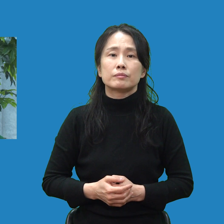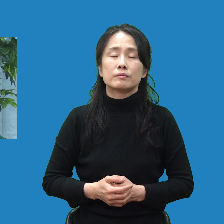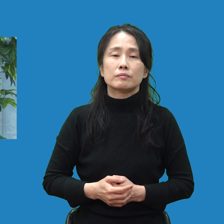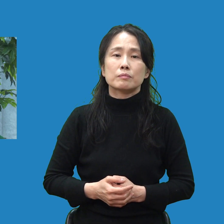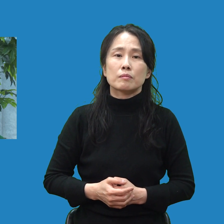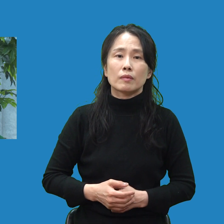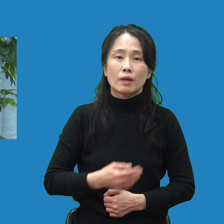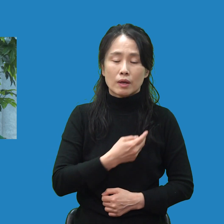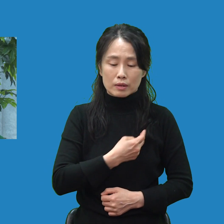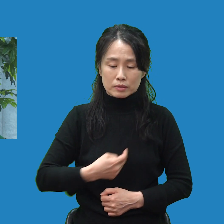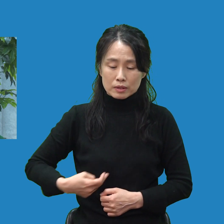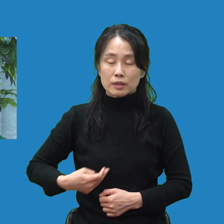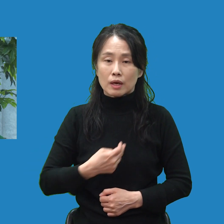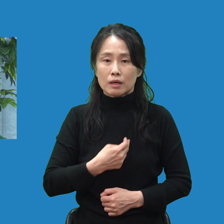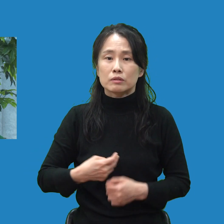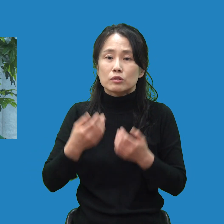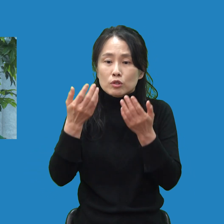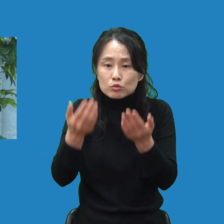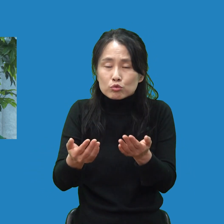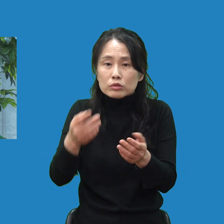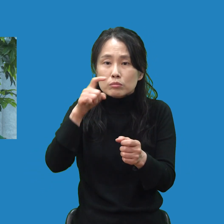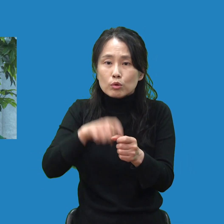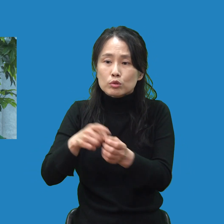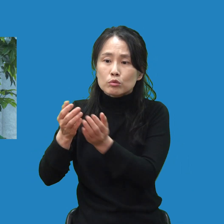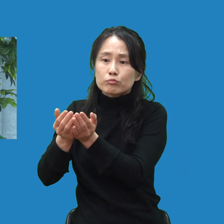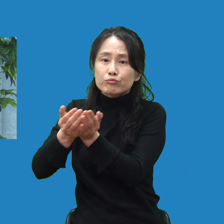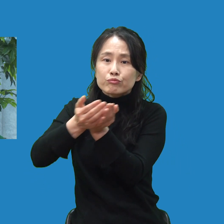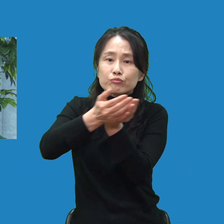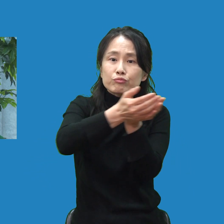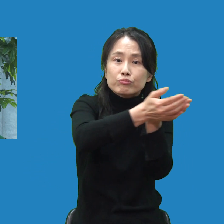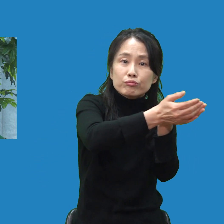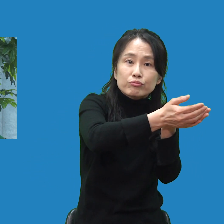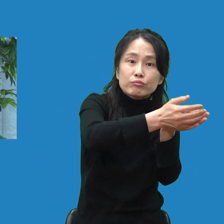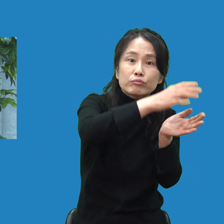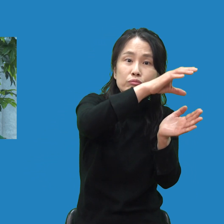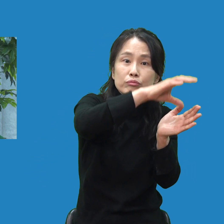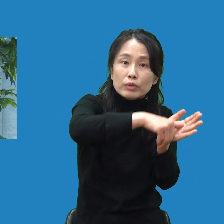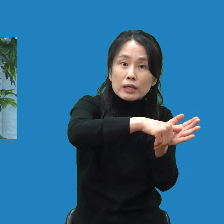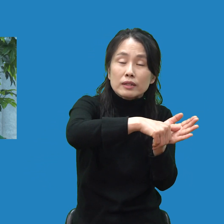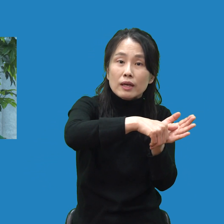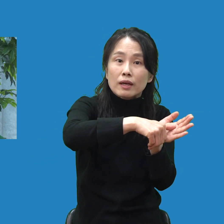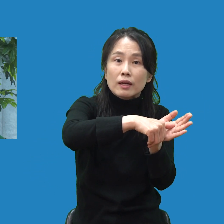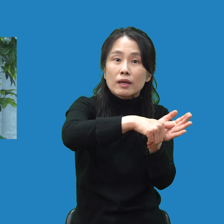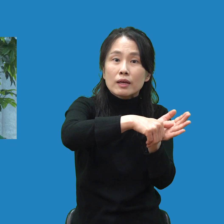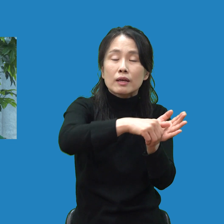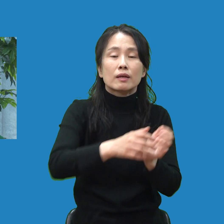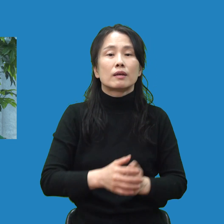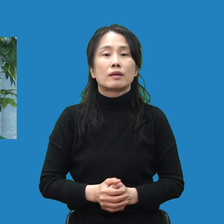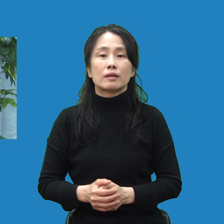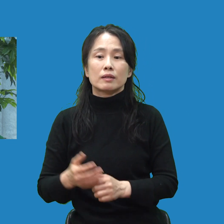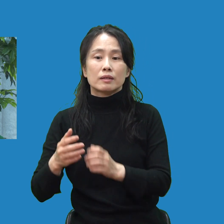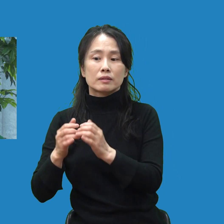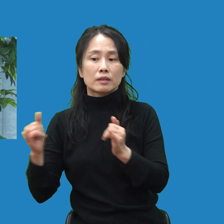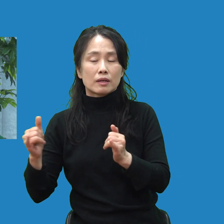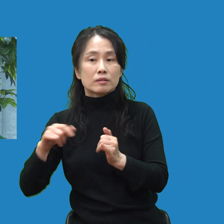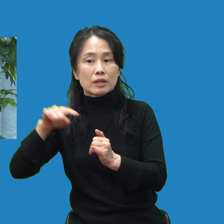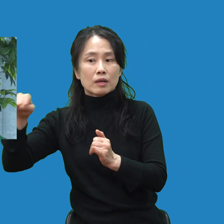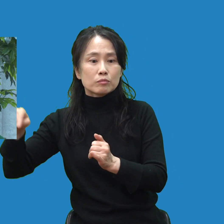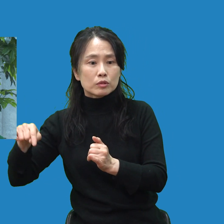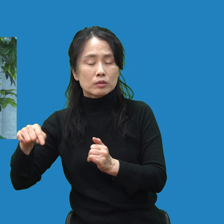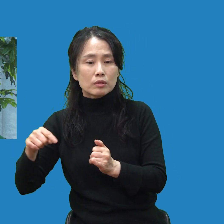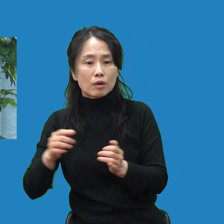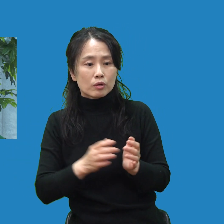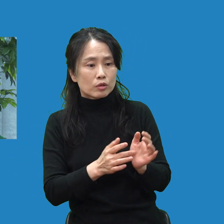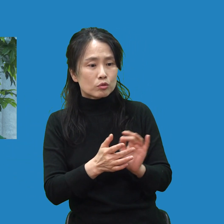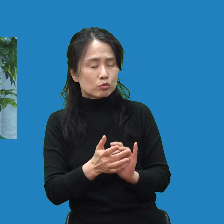제자들이 쉬러 갈 때에 웬걸 32절에 무리들이 예수님과 제자들이 배